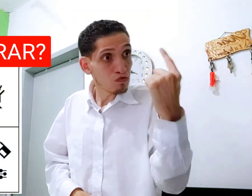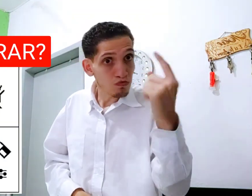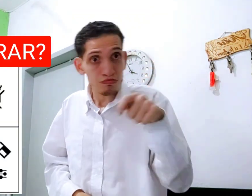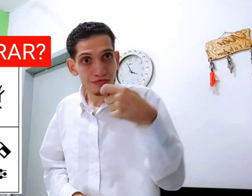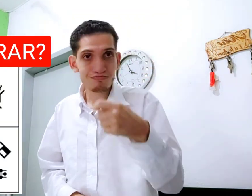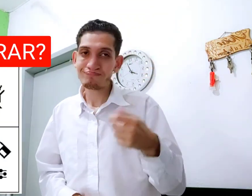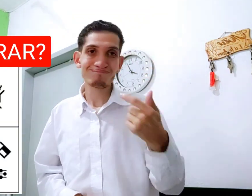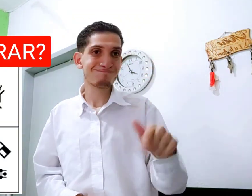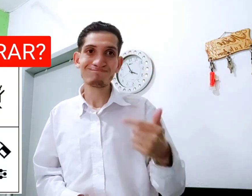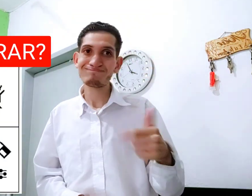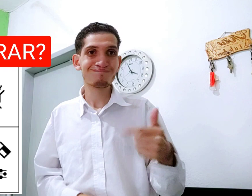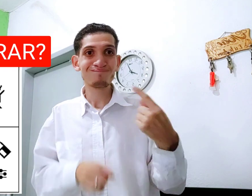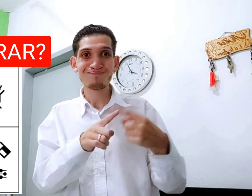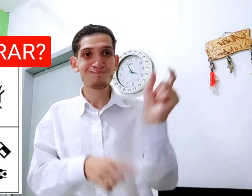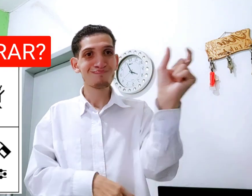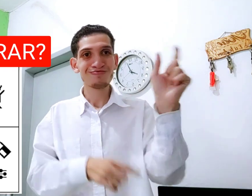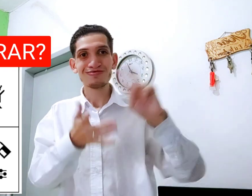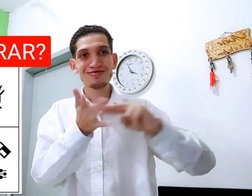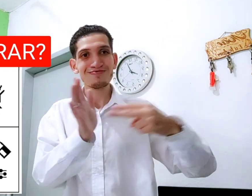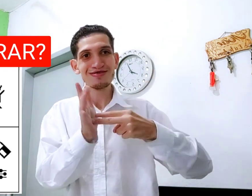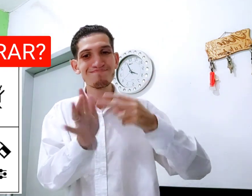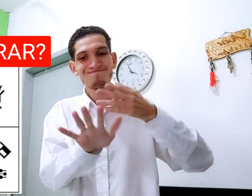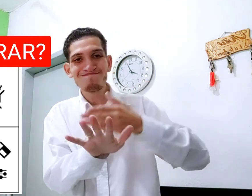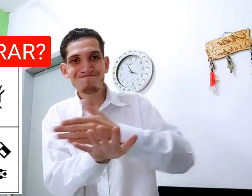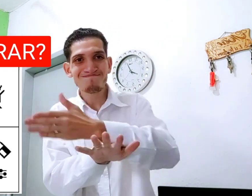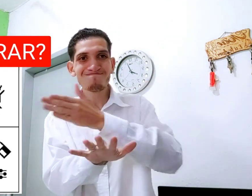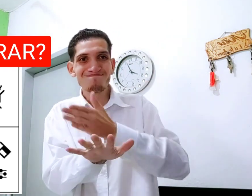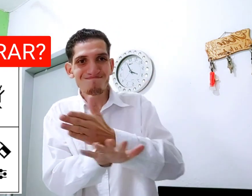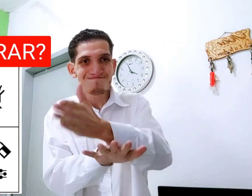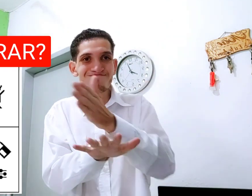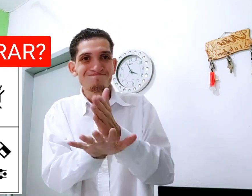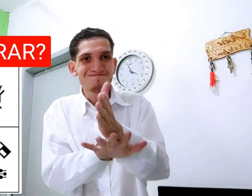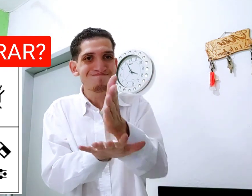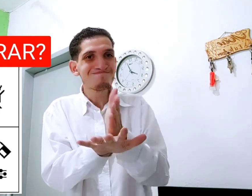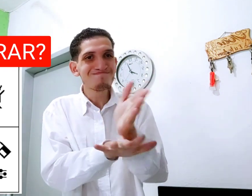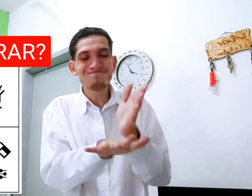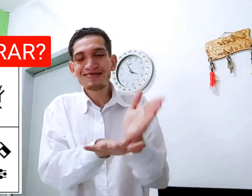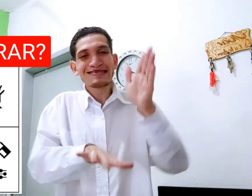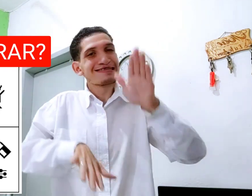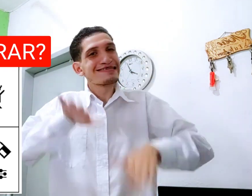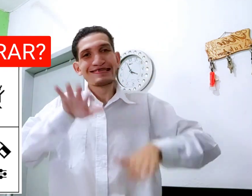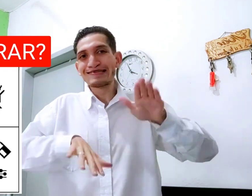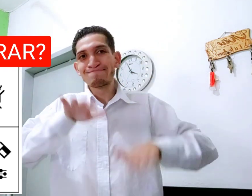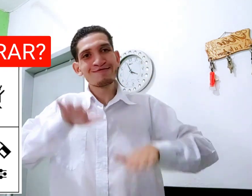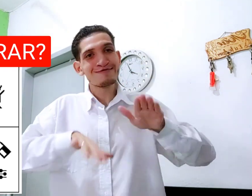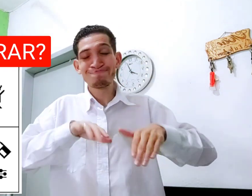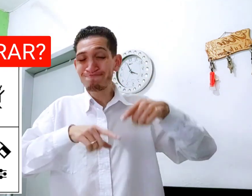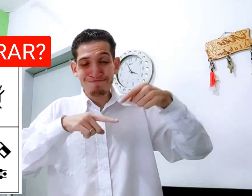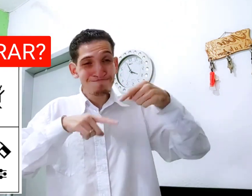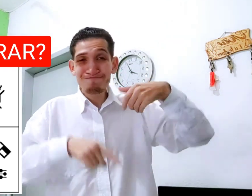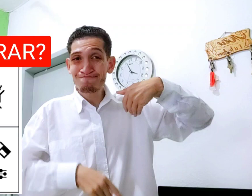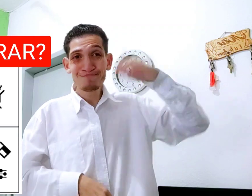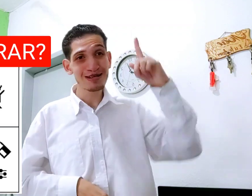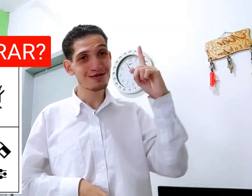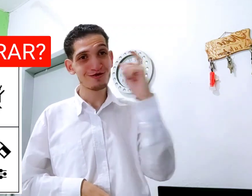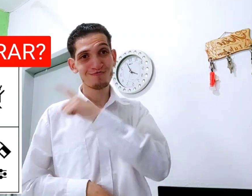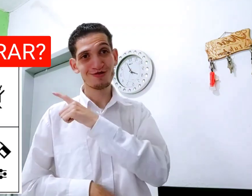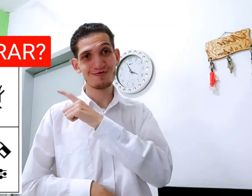não tem um único sinal para essa palavra. Porque ela significa diversas coisas. Então depende. É